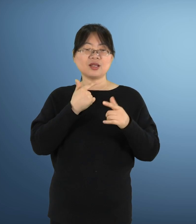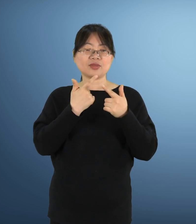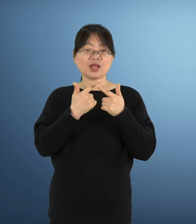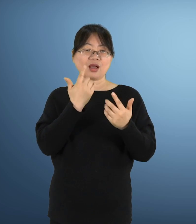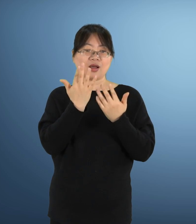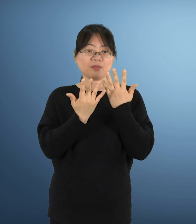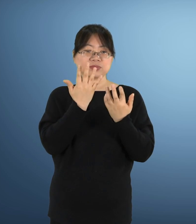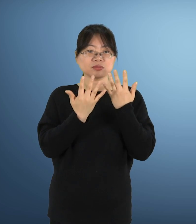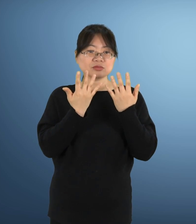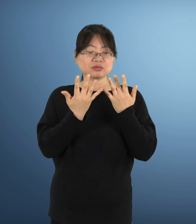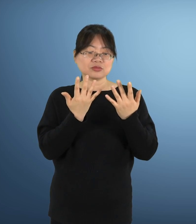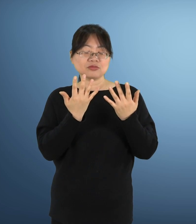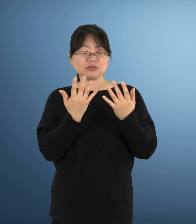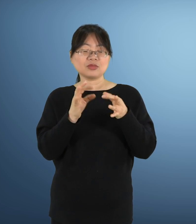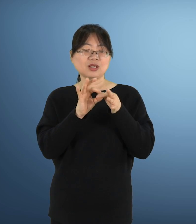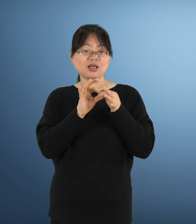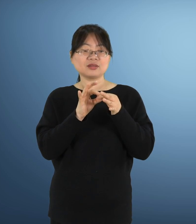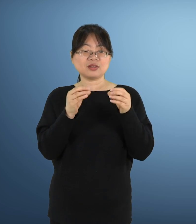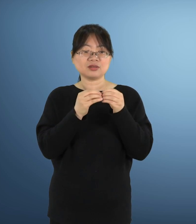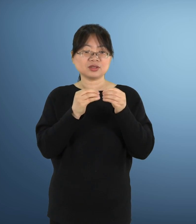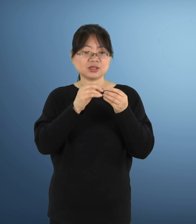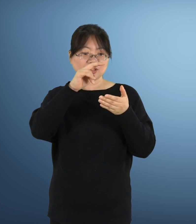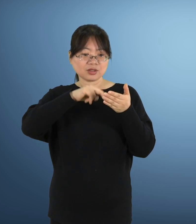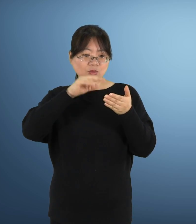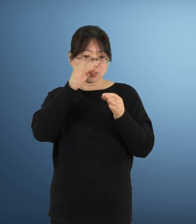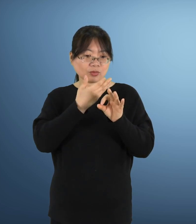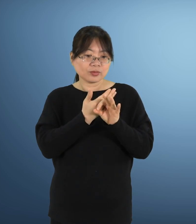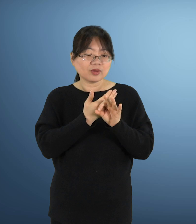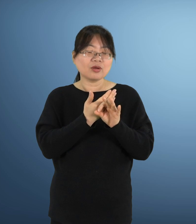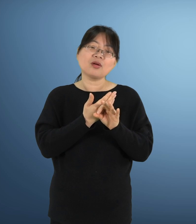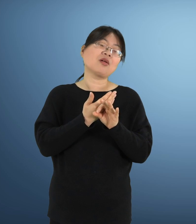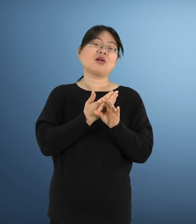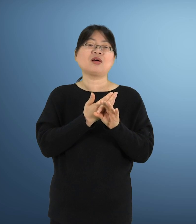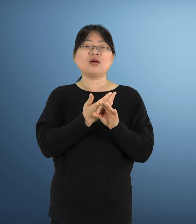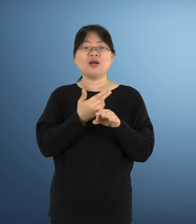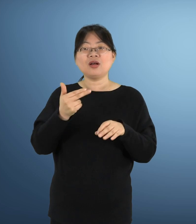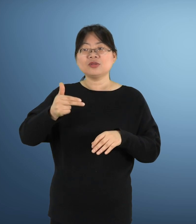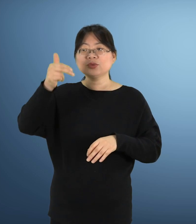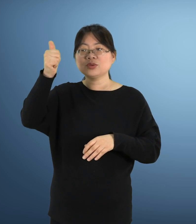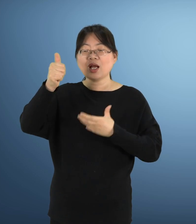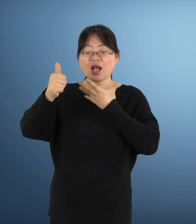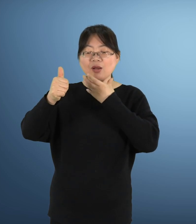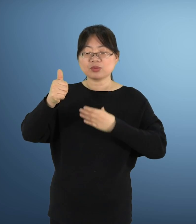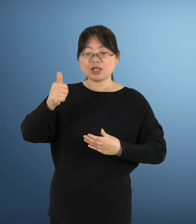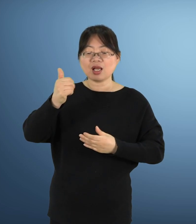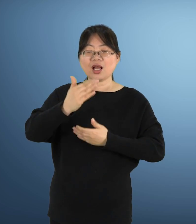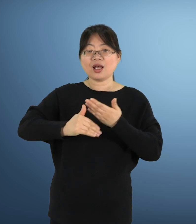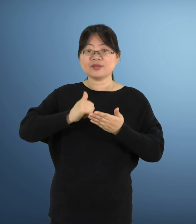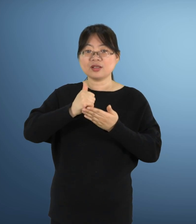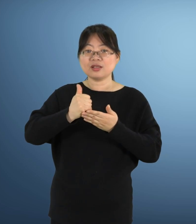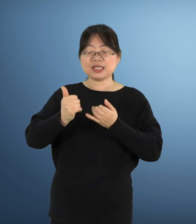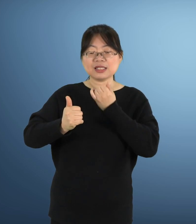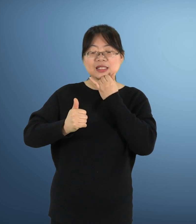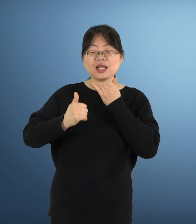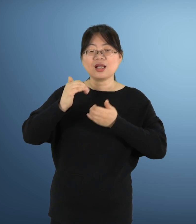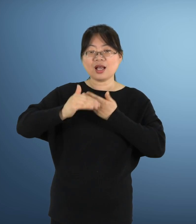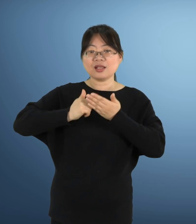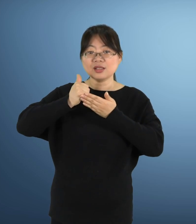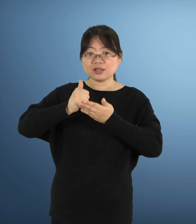나무 떨기에 관한 글에서 주를 아브라함의 하나님이요 이삭의